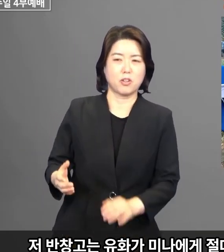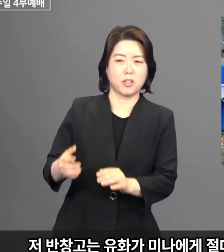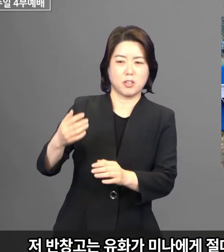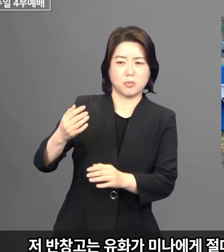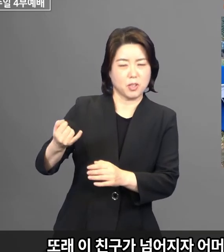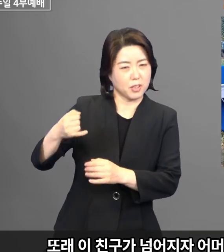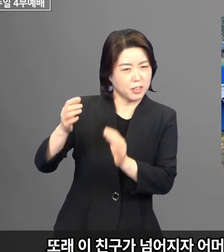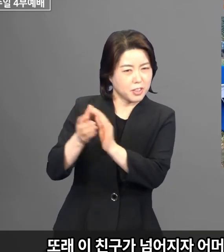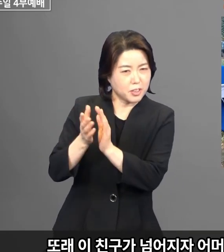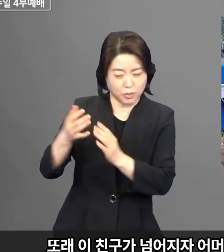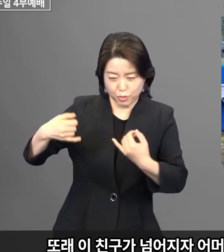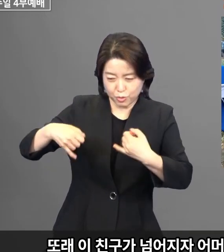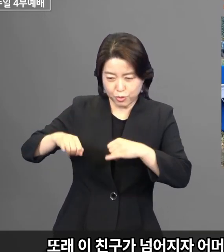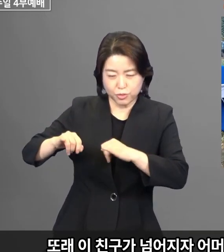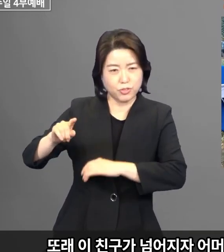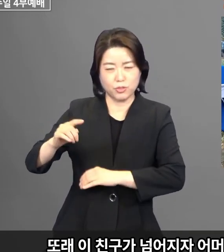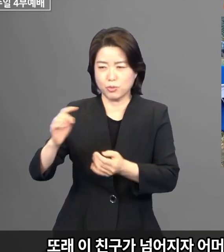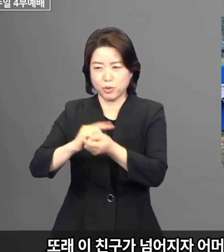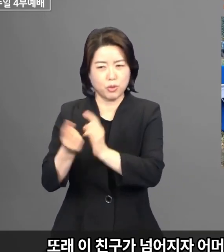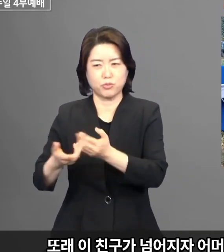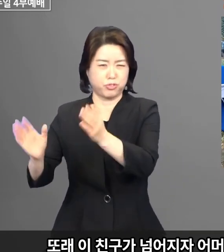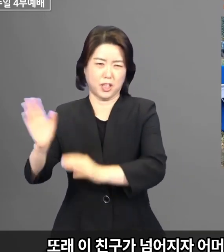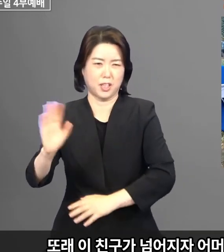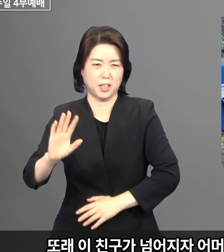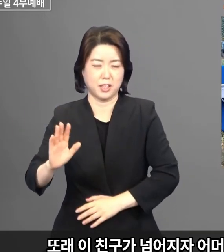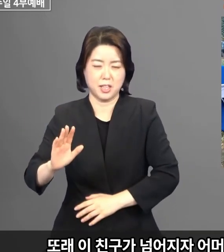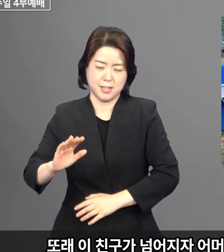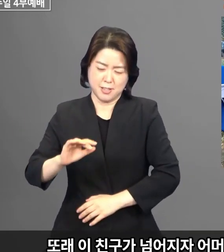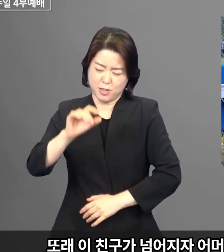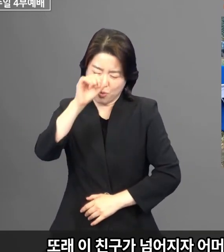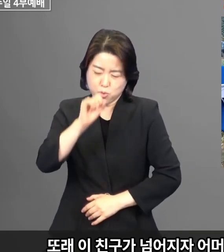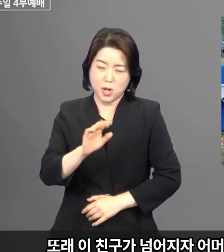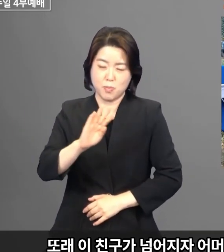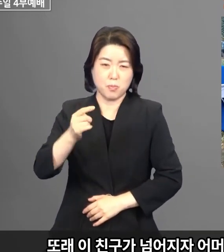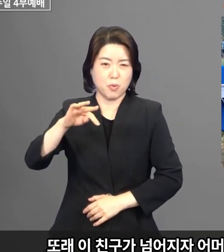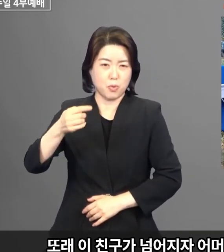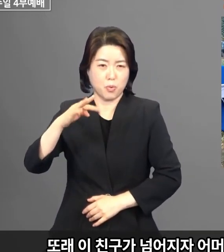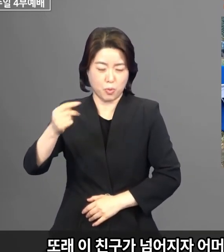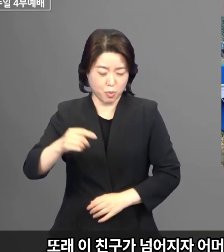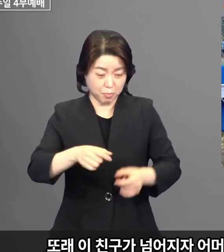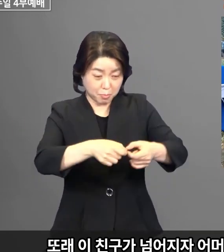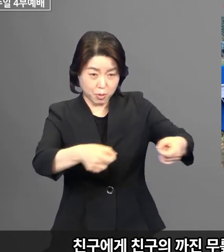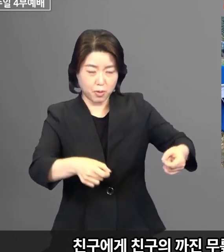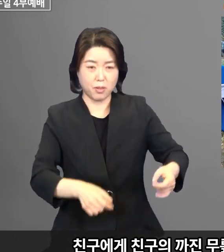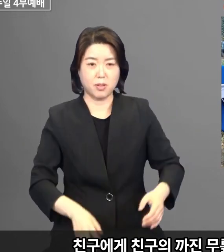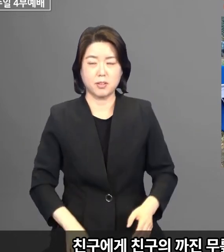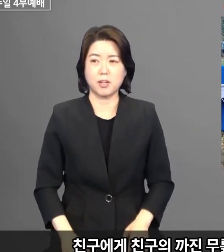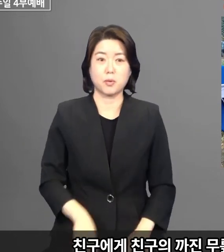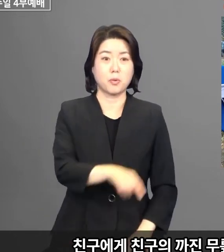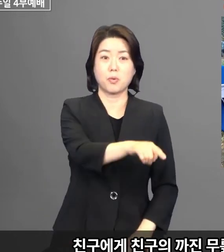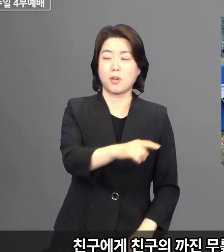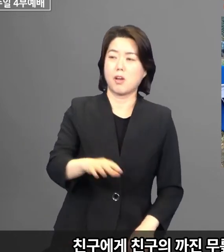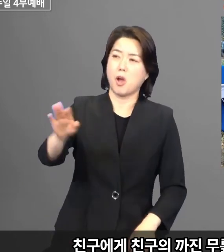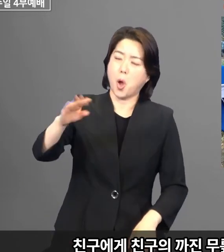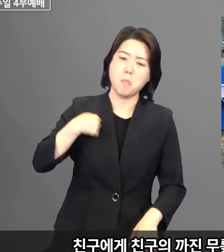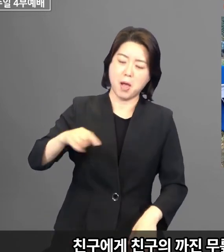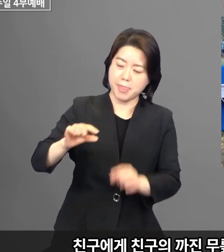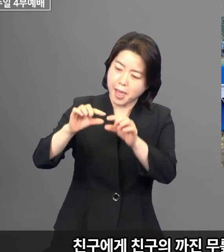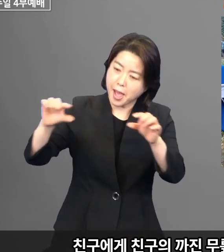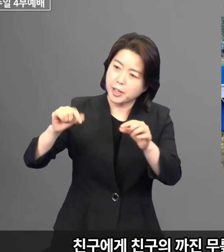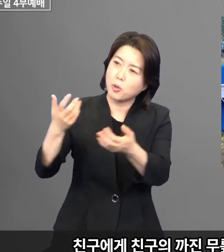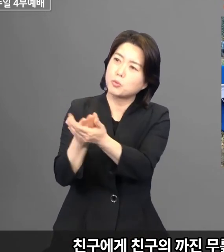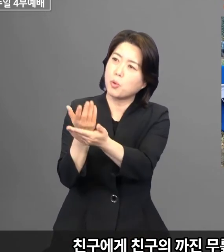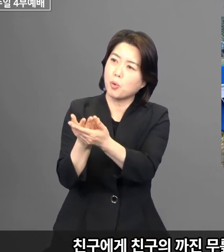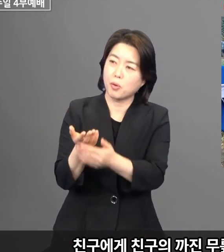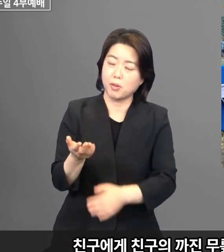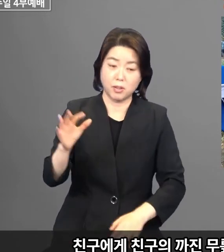반창고입니다. 또래의 친구가 넘어지자 어머니에게 가서 내 몫을 다오 해서 친구의 까진